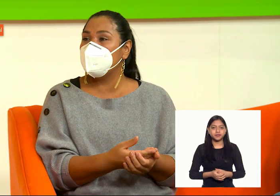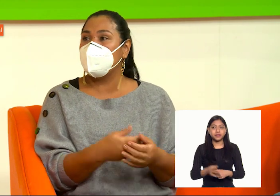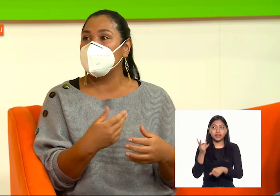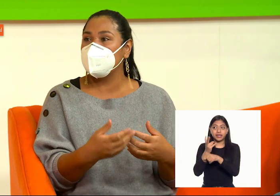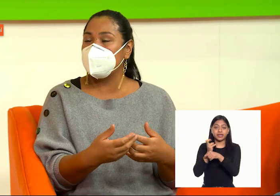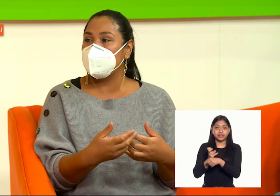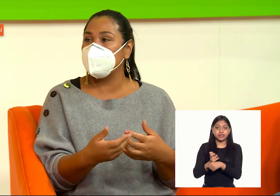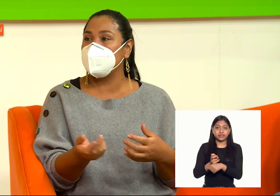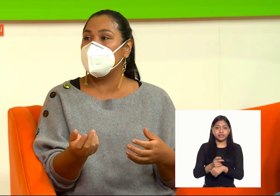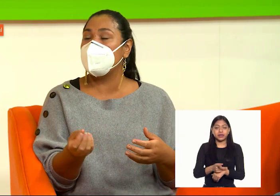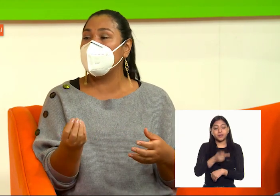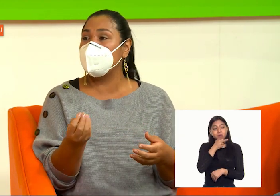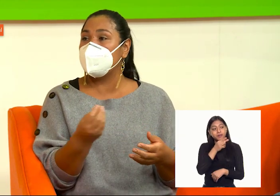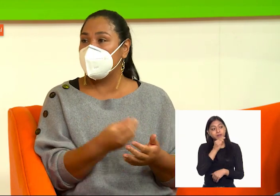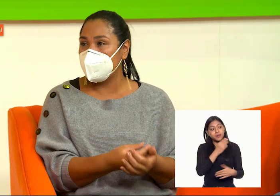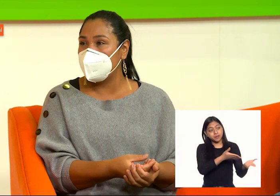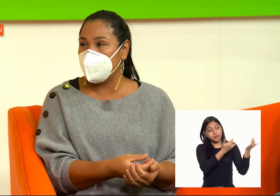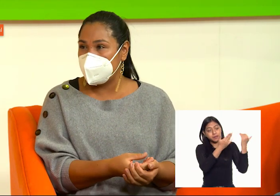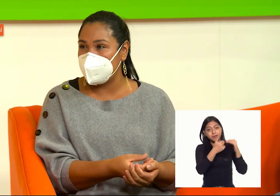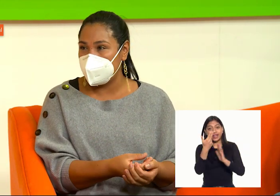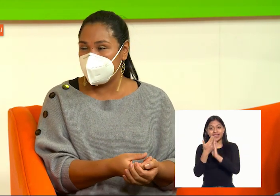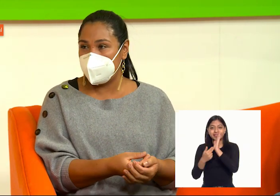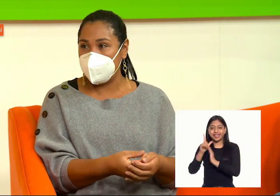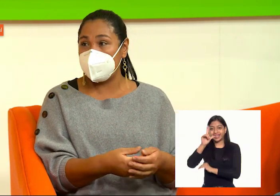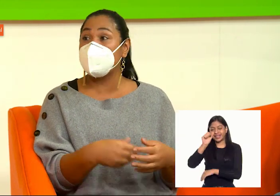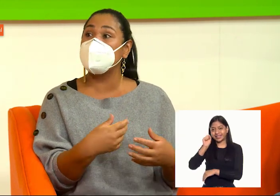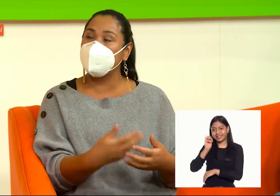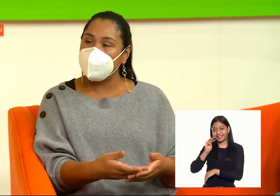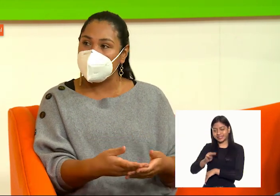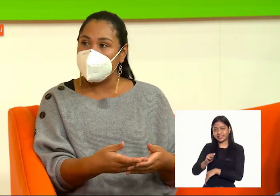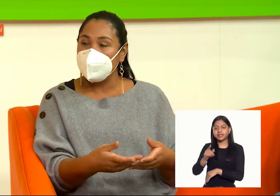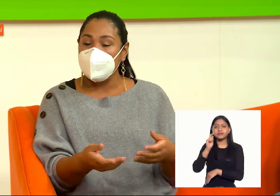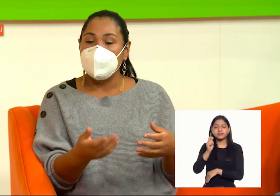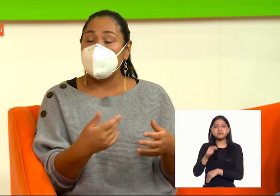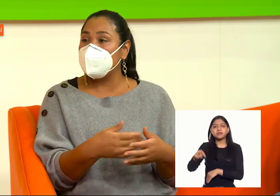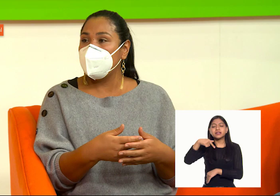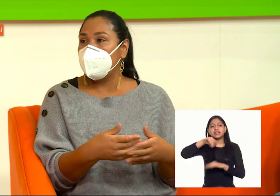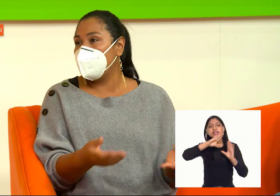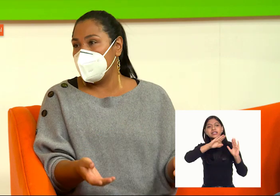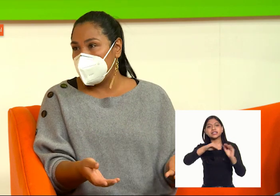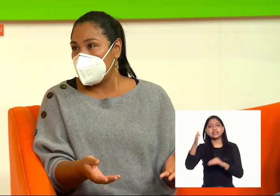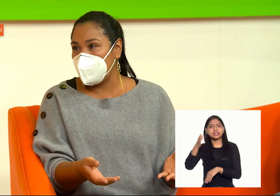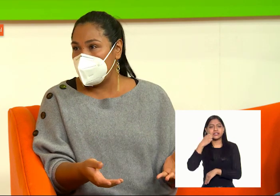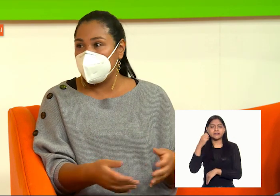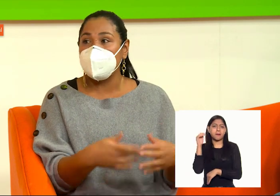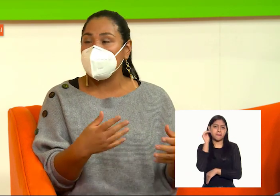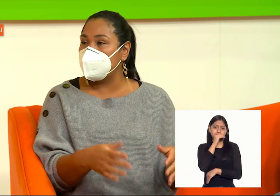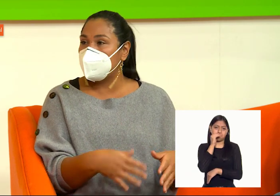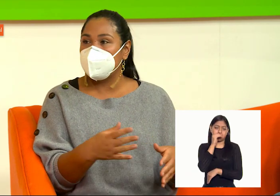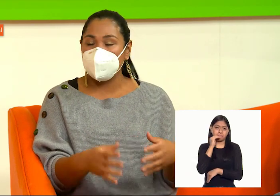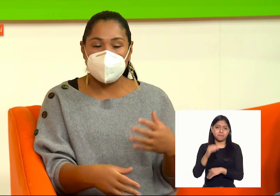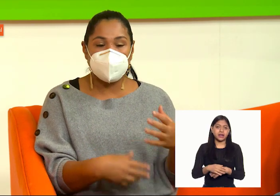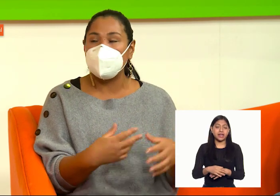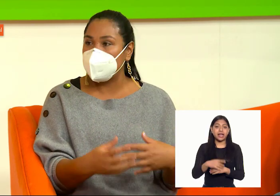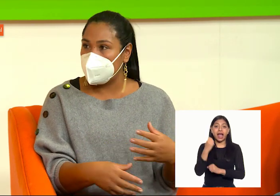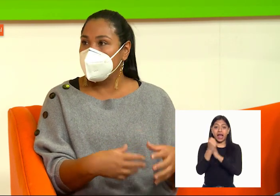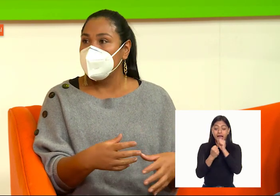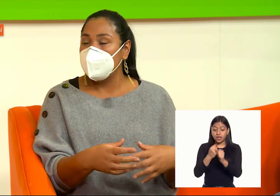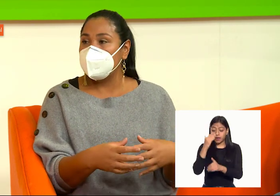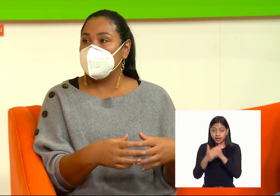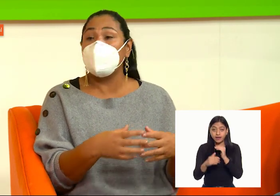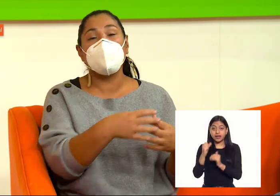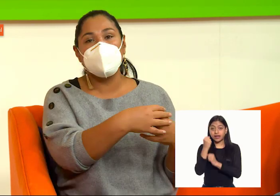invitamos a los papás constantemente al taller de lengua de señas mexicana que se imparte en la escuela de manera gratuita, ¿no? Cada ciclo escolar